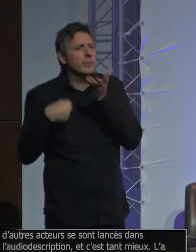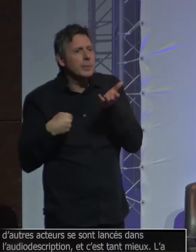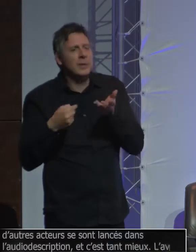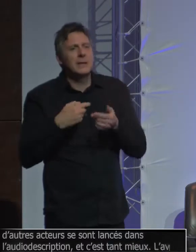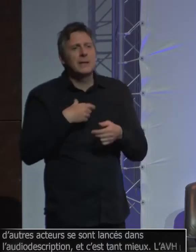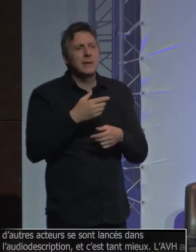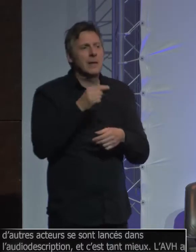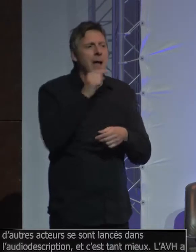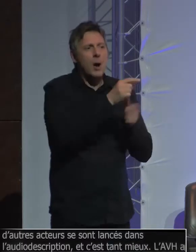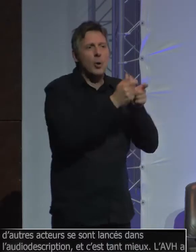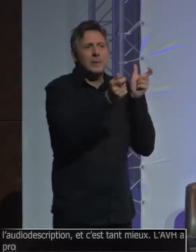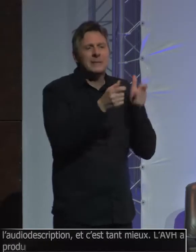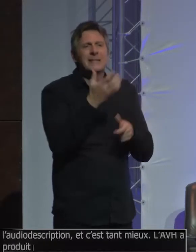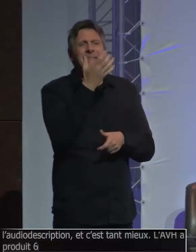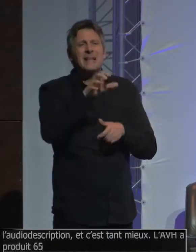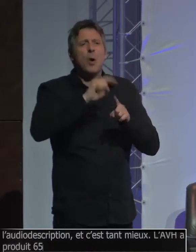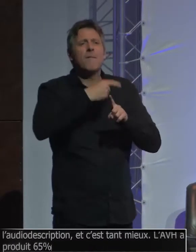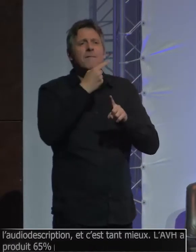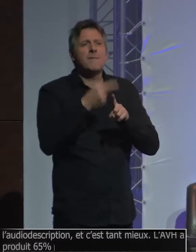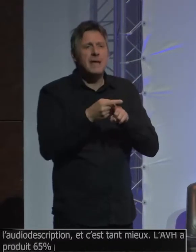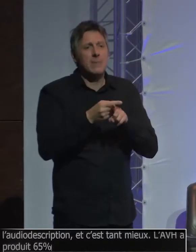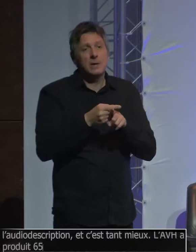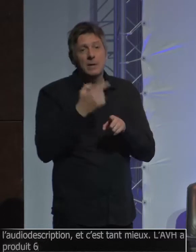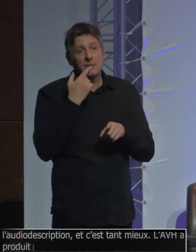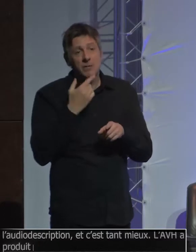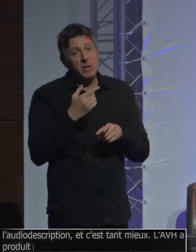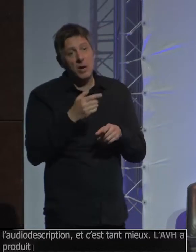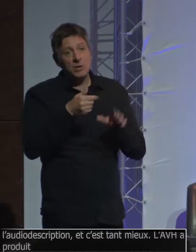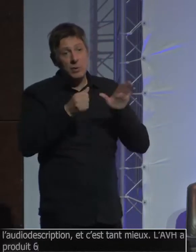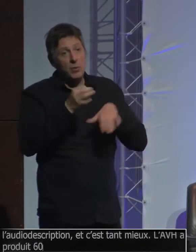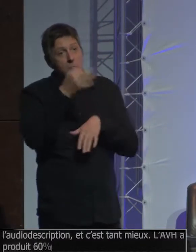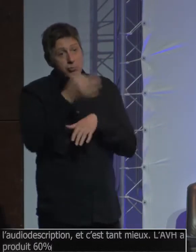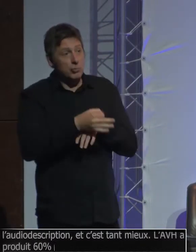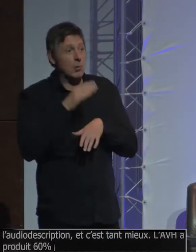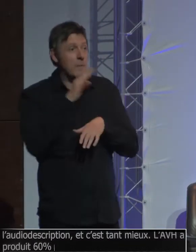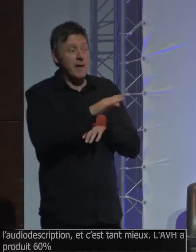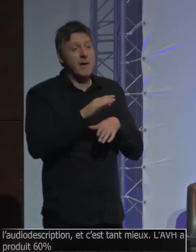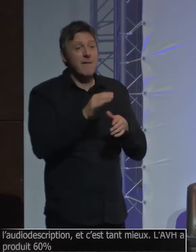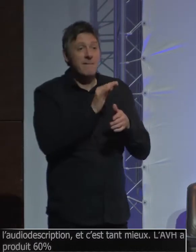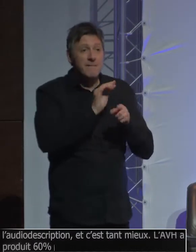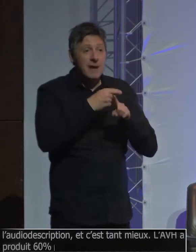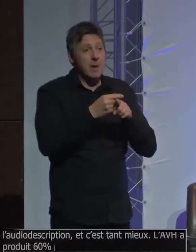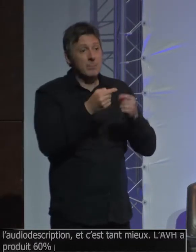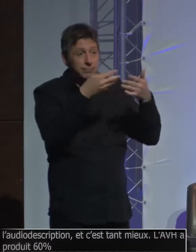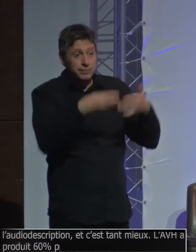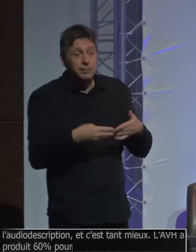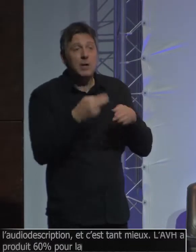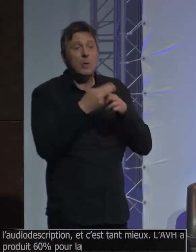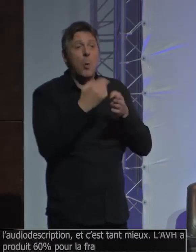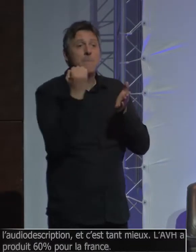500 films, soit 60% de la production déposée en France sous la marque Déposée